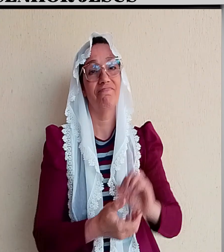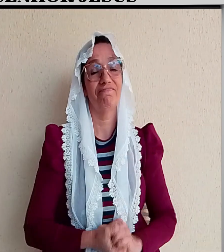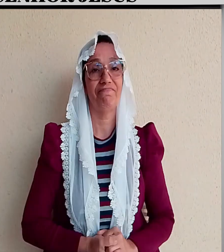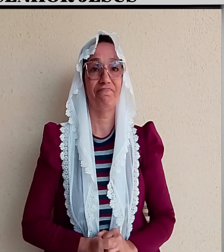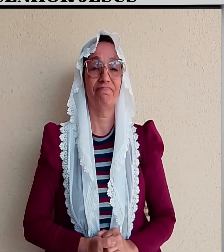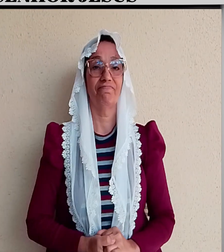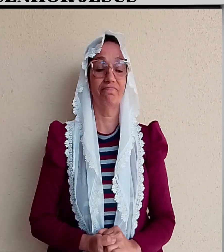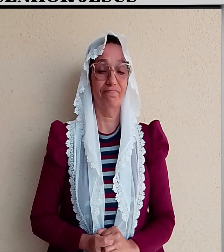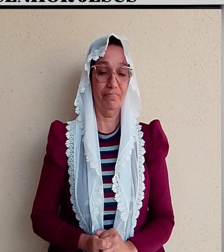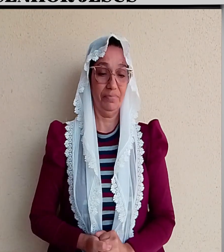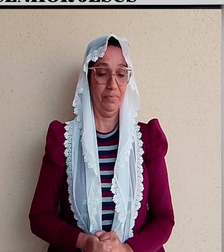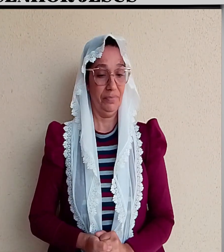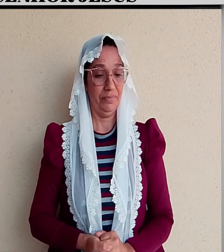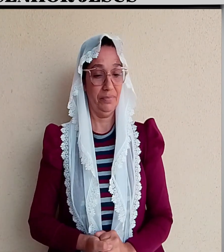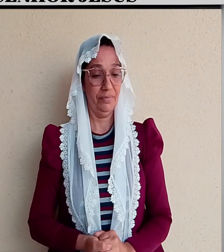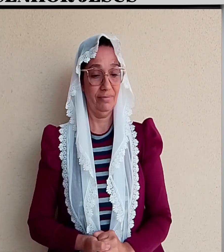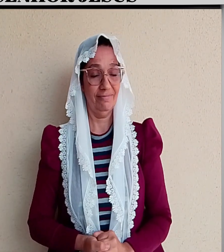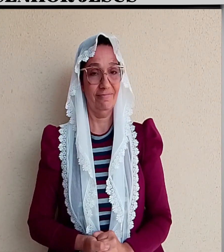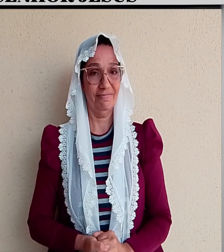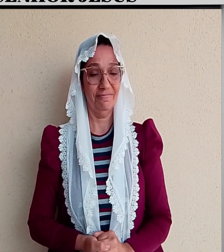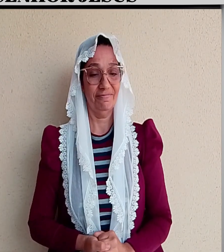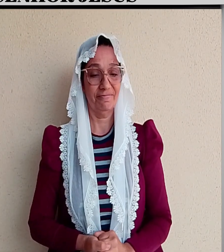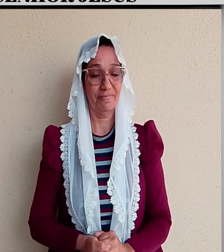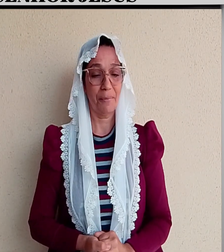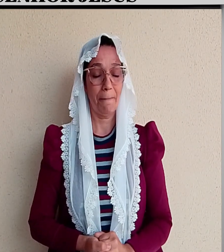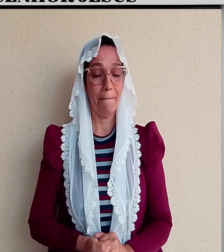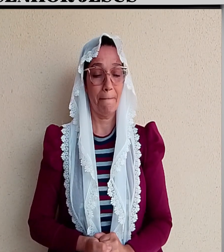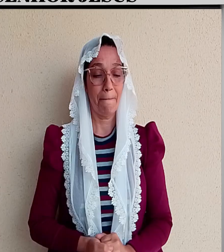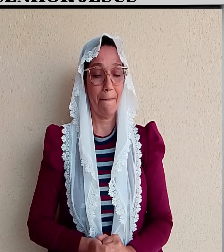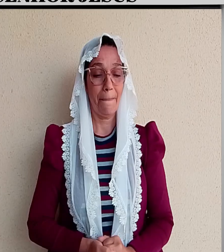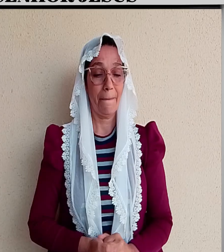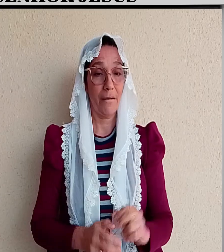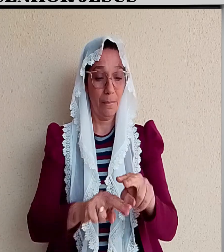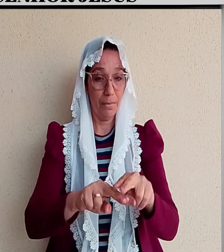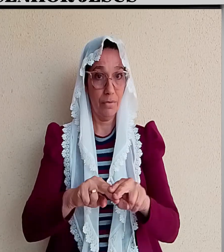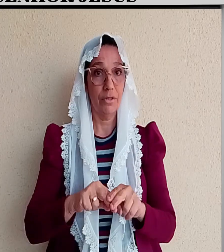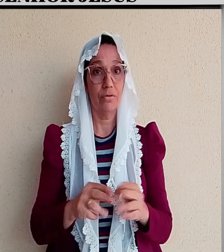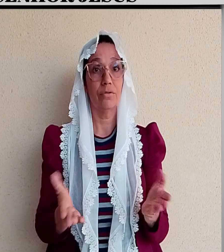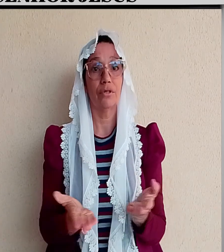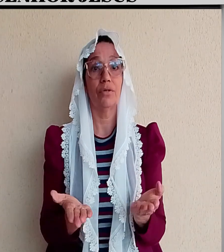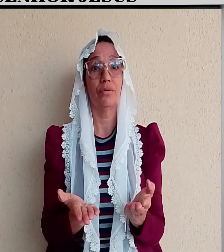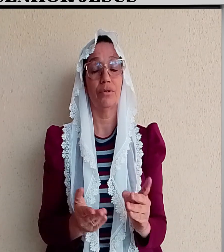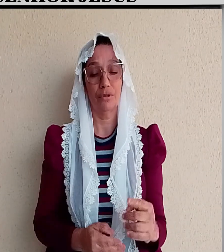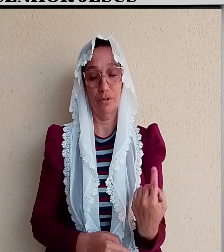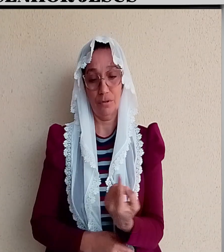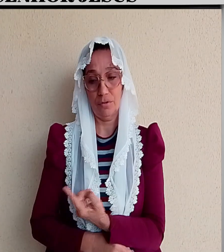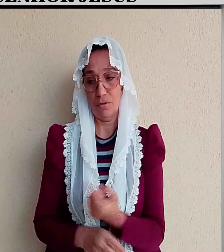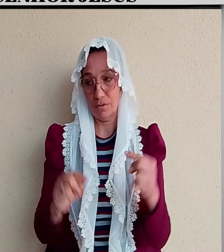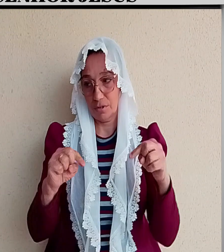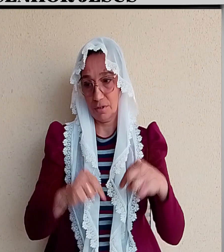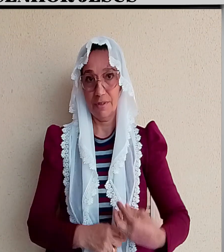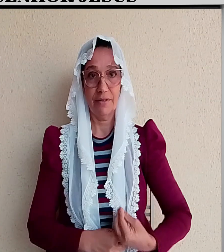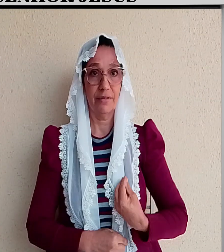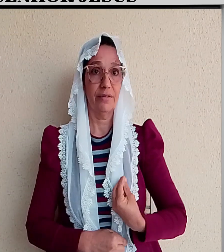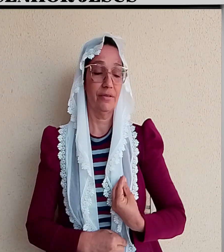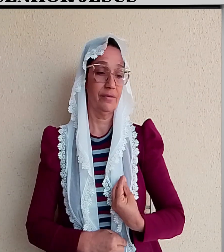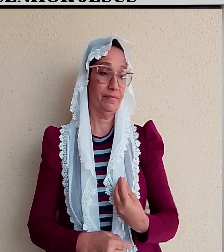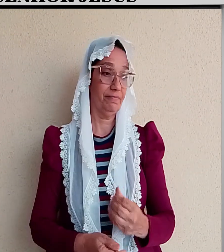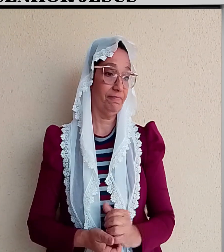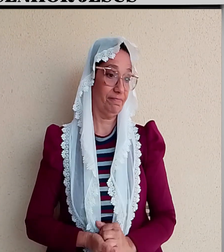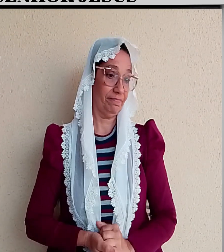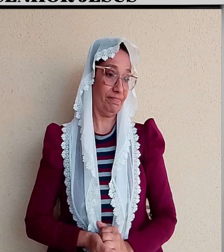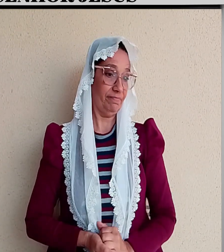aqui, ouvindo o que o Senhor tem para falar conosco. Glória a Deus. Glória a Deus. Não estamos aqui de costume, não é porque achamos